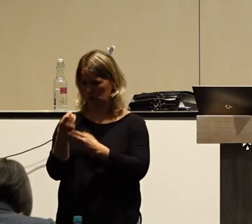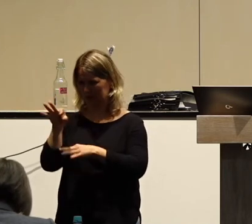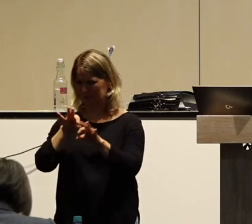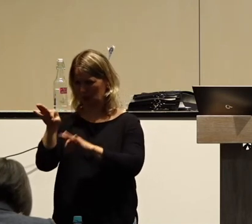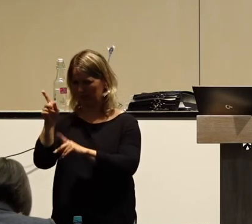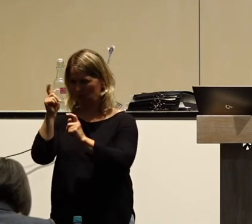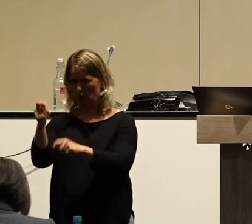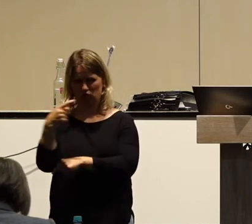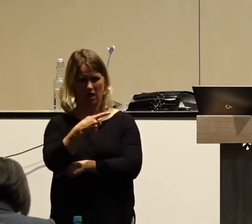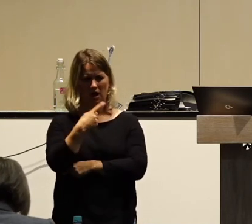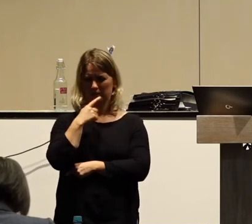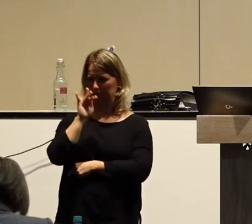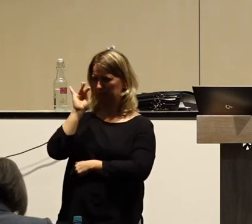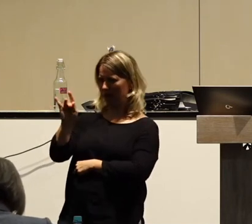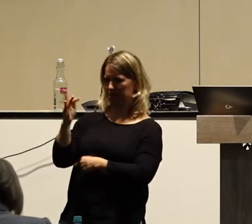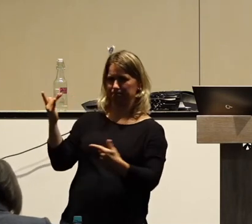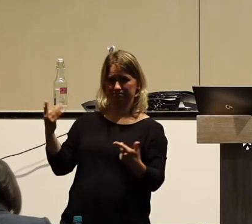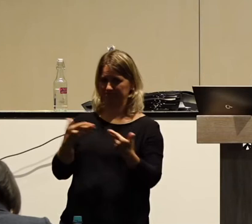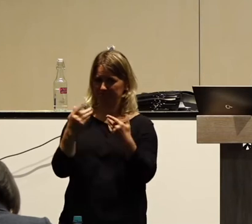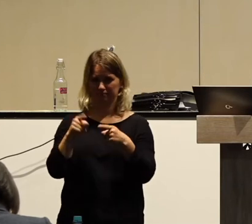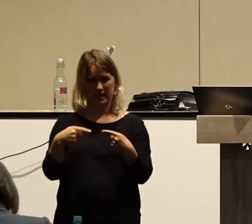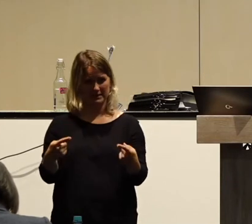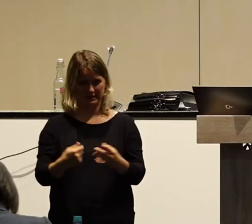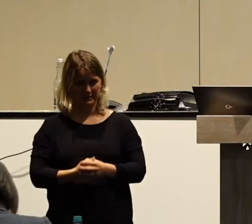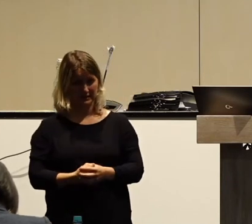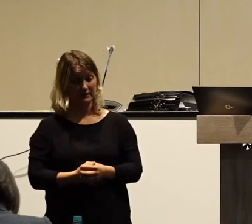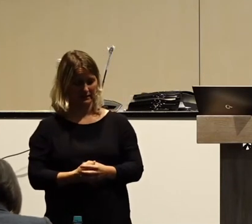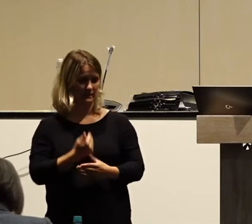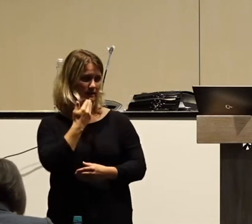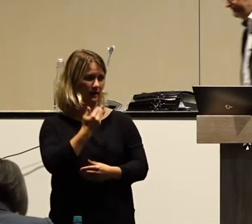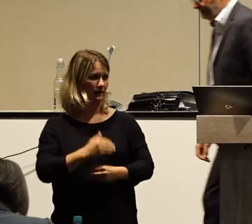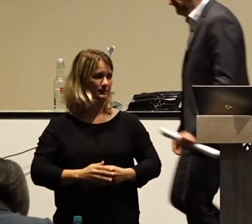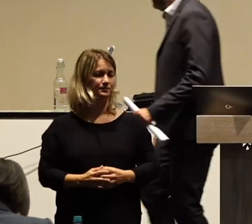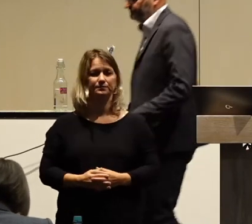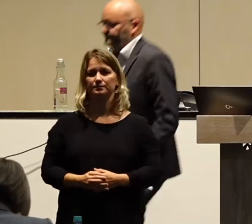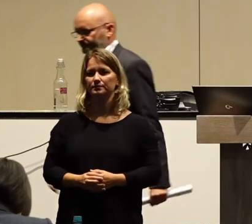Kultusministerium vorschlägt, übrigens vollkommen widersprechen. Vielen Dank.